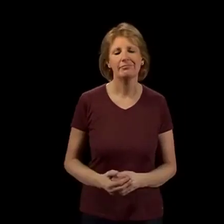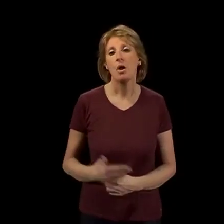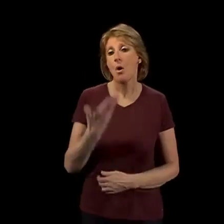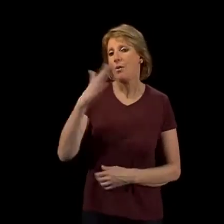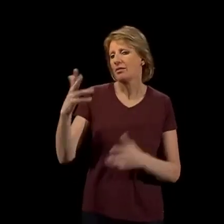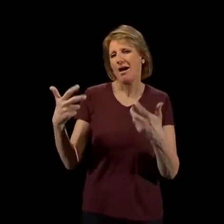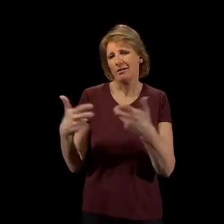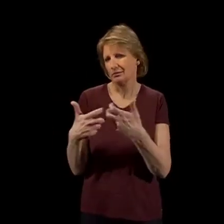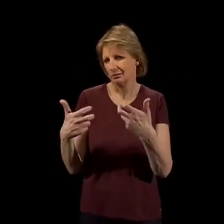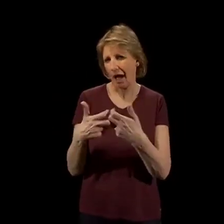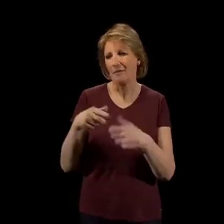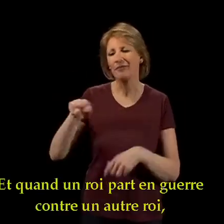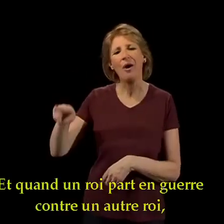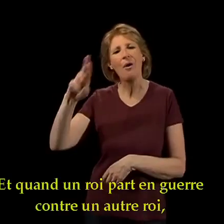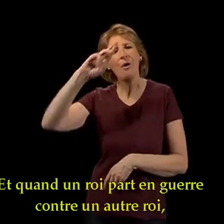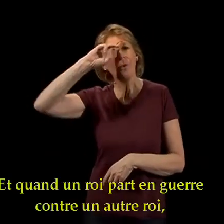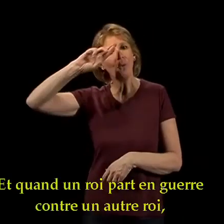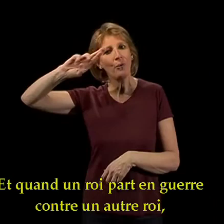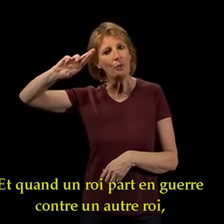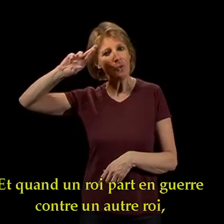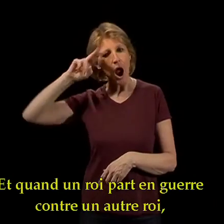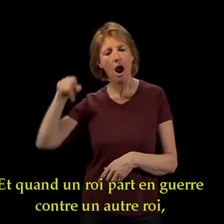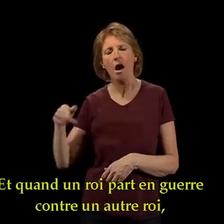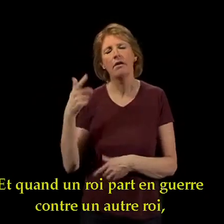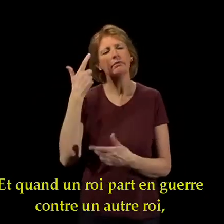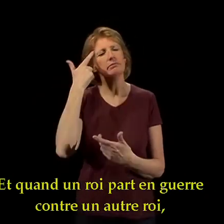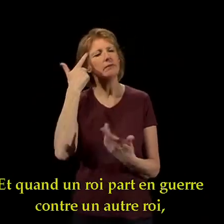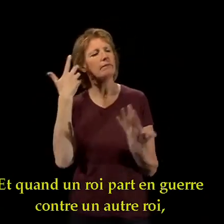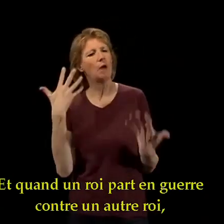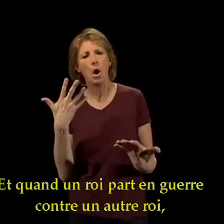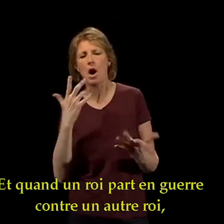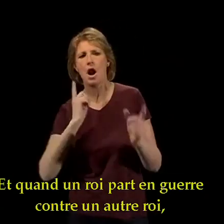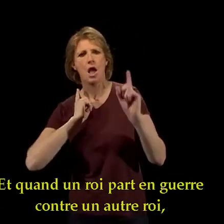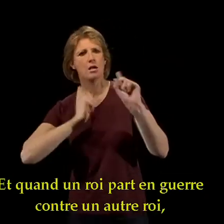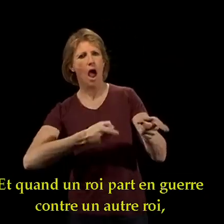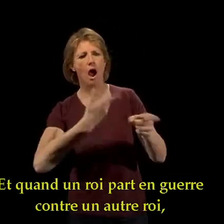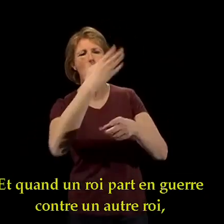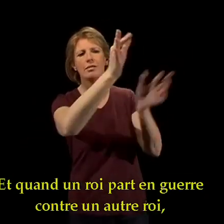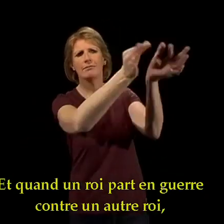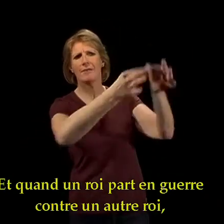à construire, mais il ne'a pas pu finir. » C quand un roi part en guerre contre un autre roi.